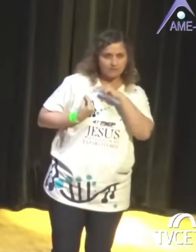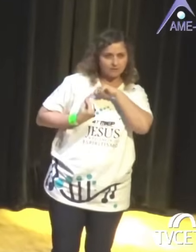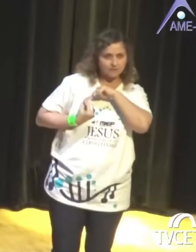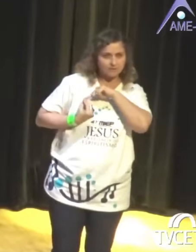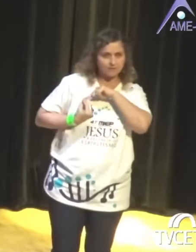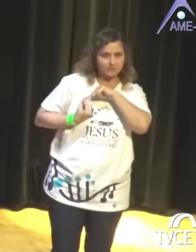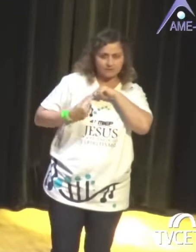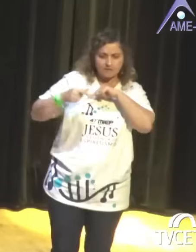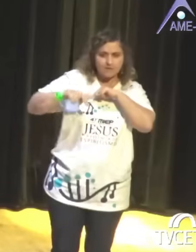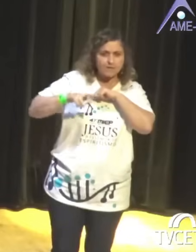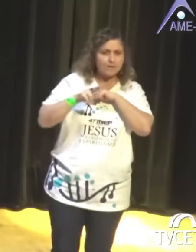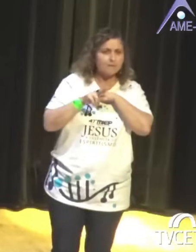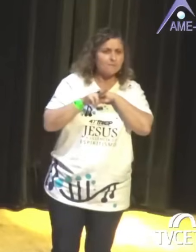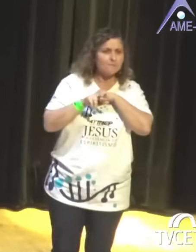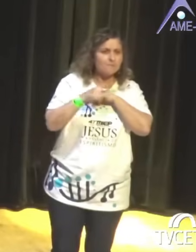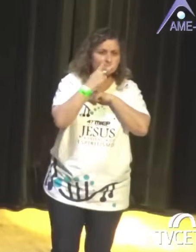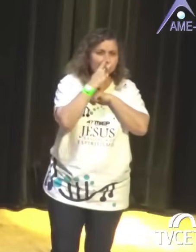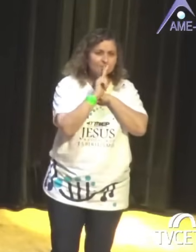foguete